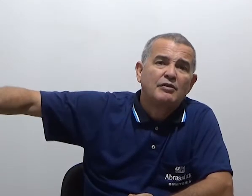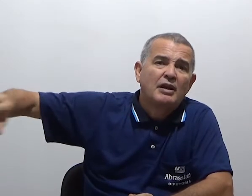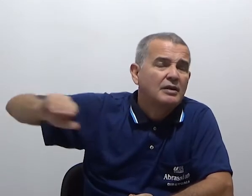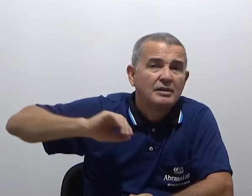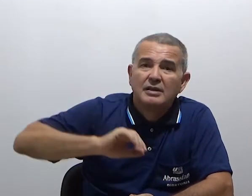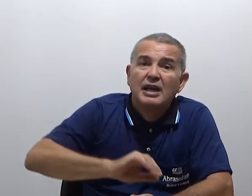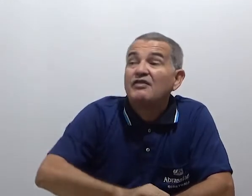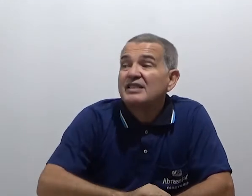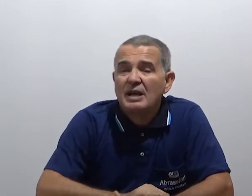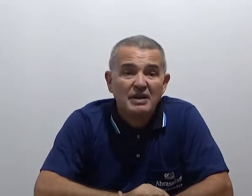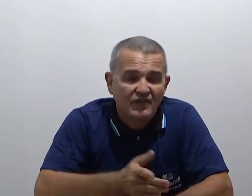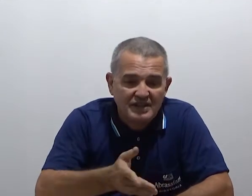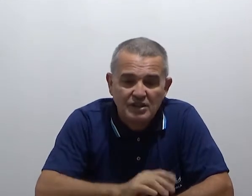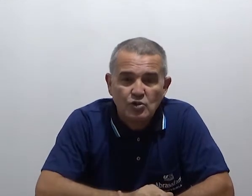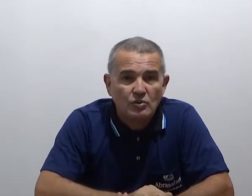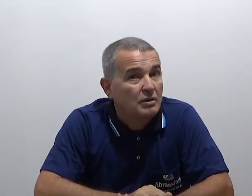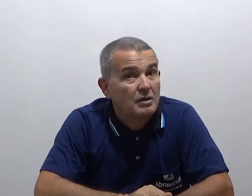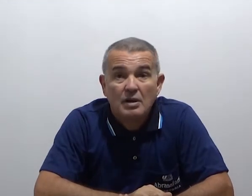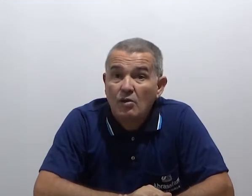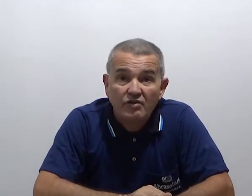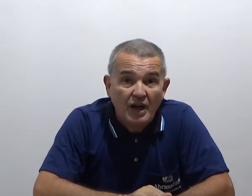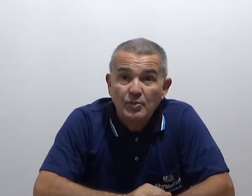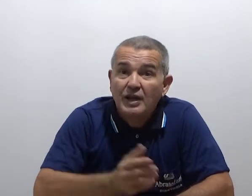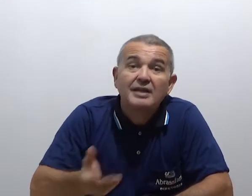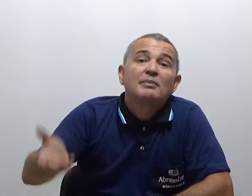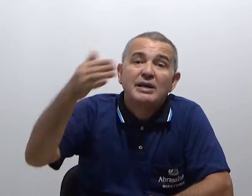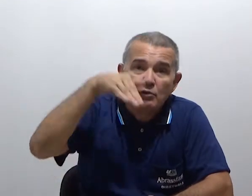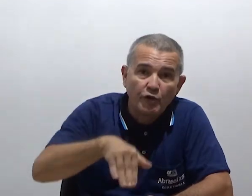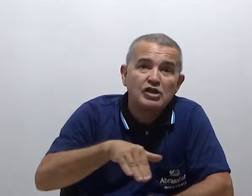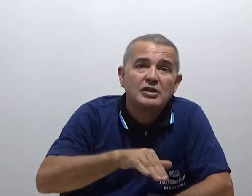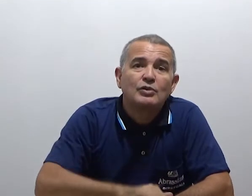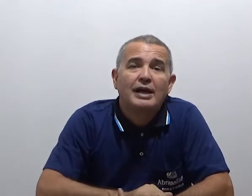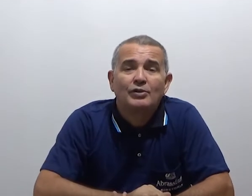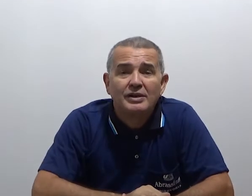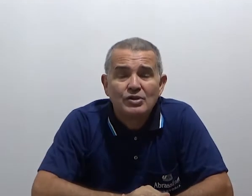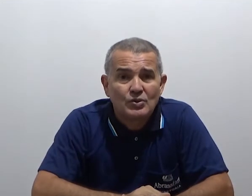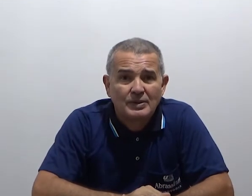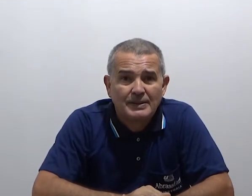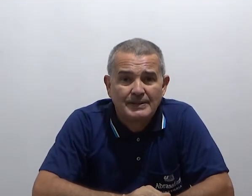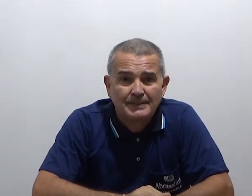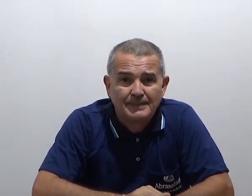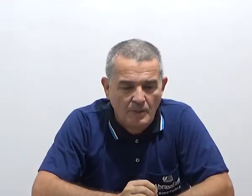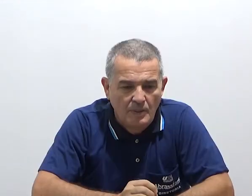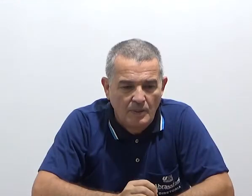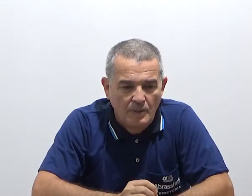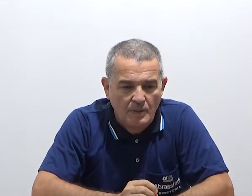porque ele vai saber fazer isso. Não vai, porque ele também não foi estimulado a isso.